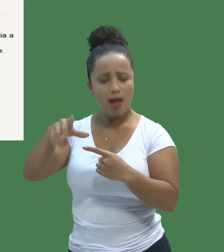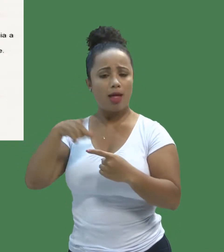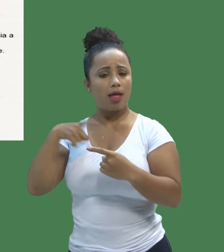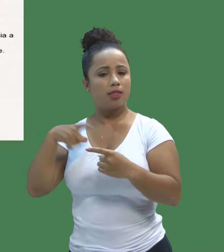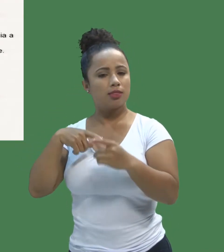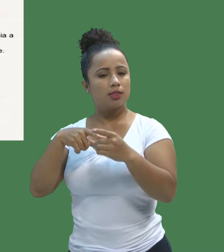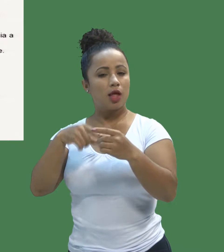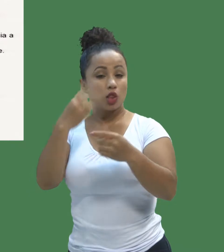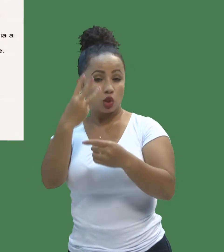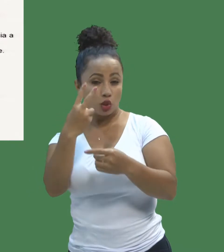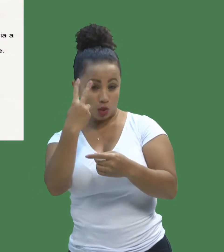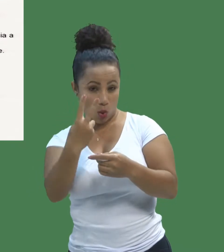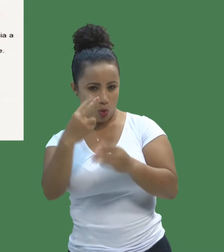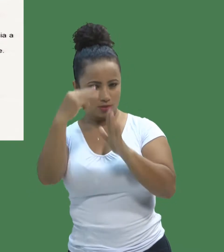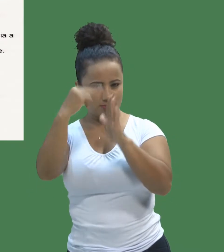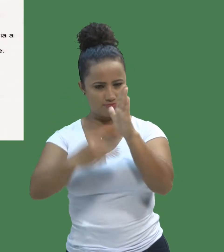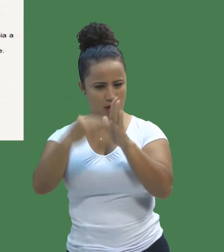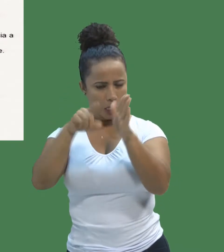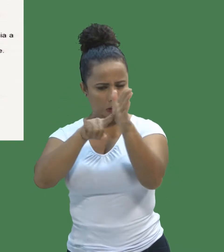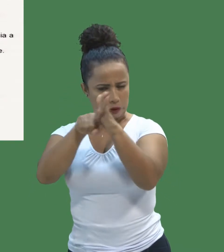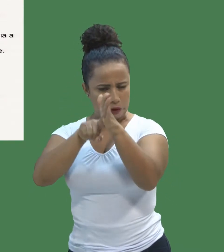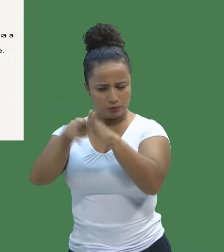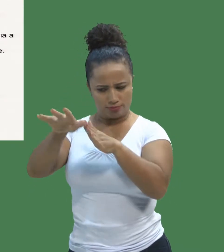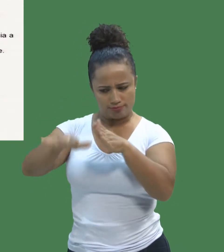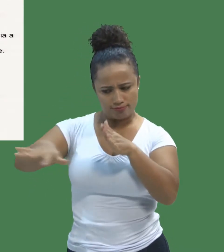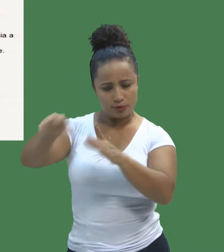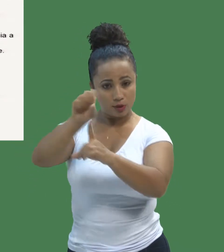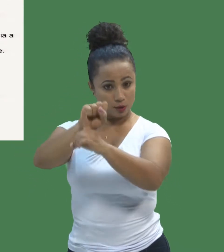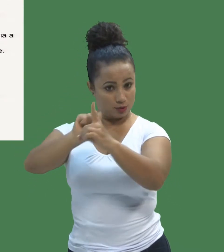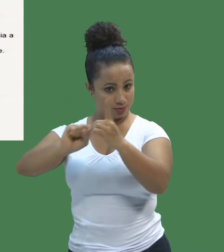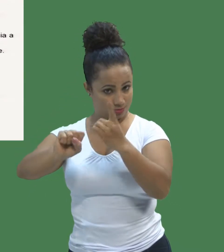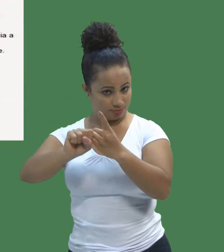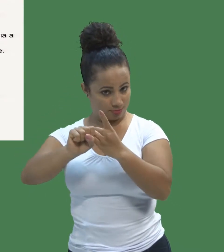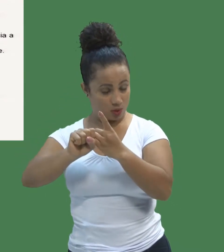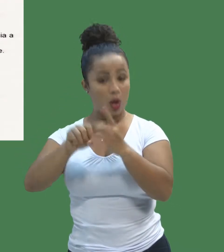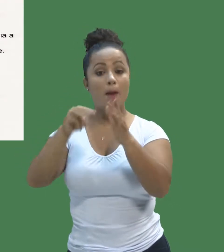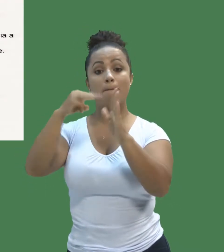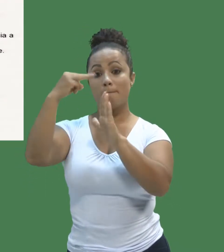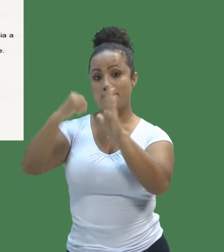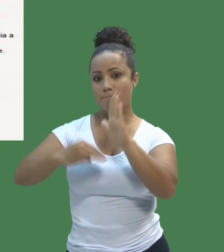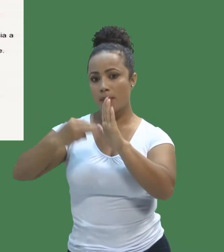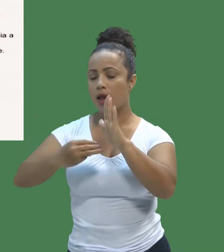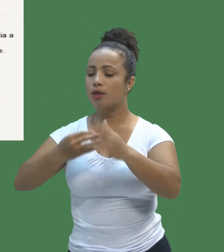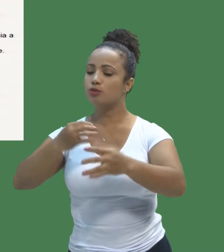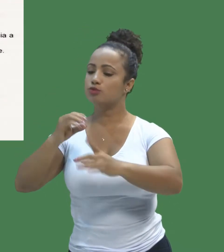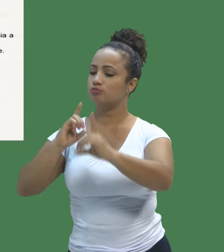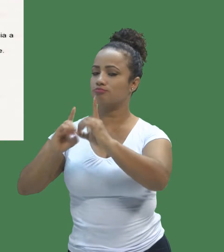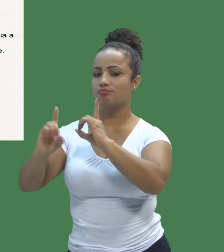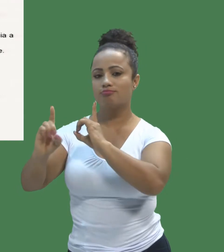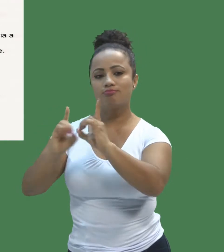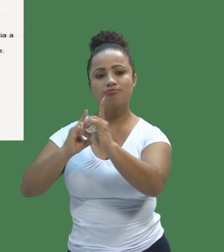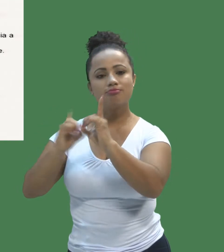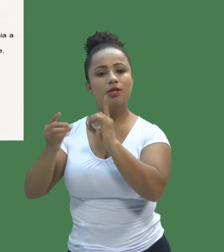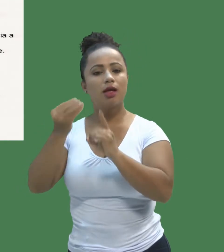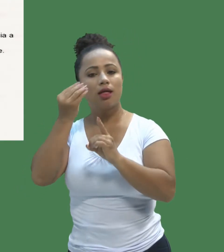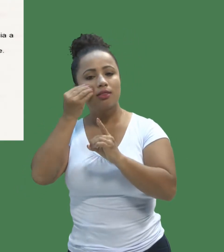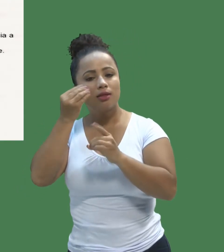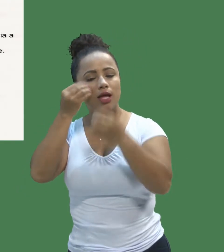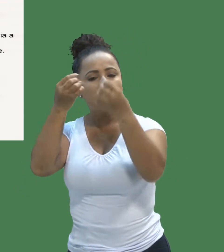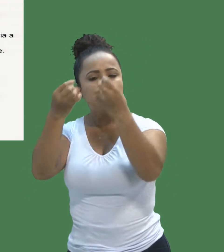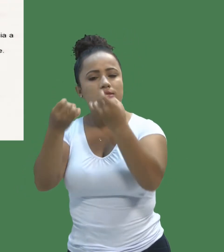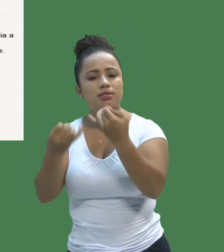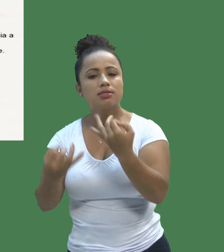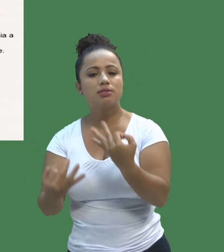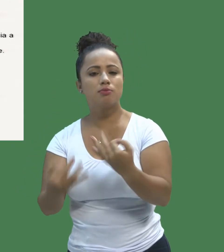método da dialética é uma forma de explicar a realidade em constante mudança. Para